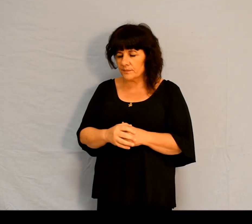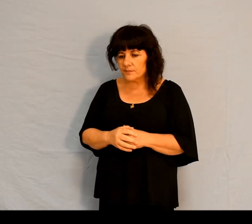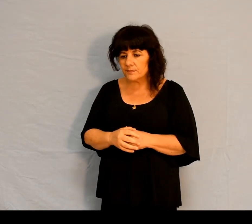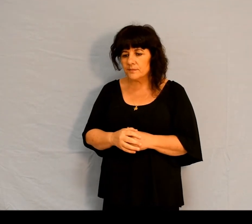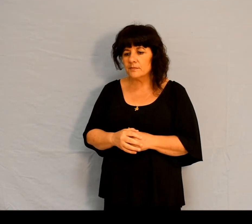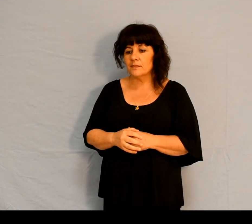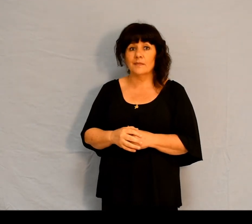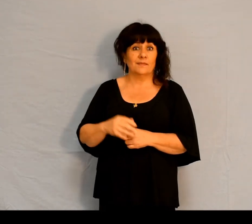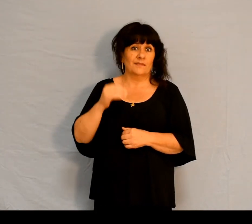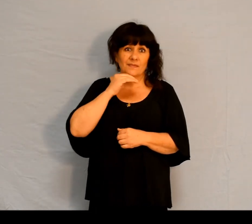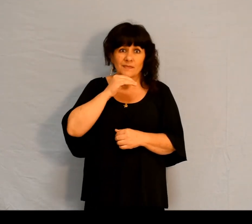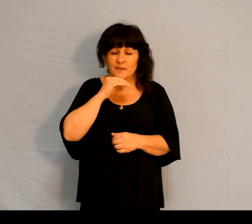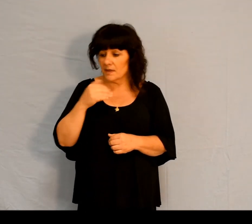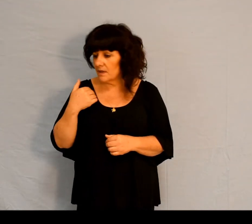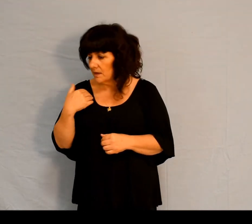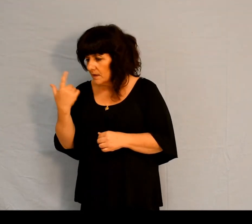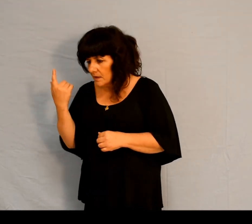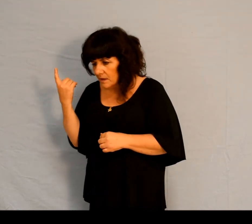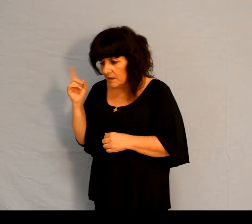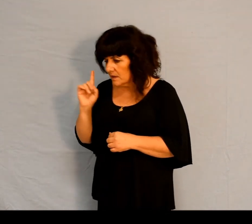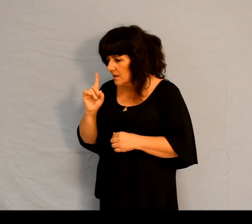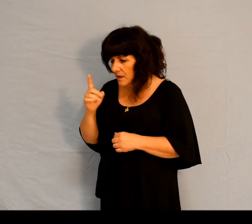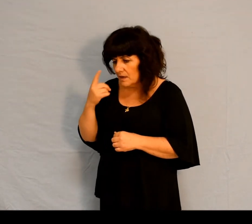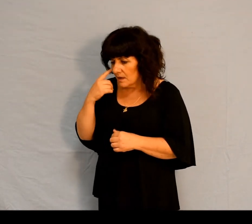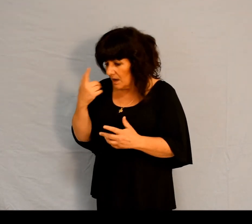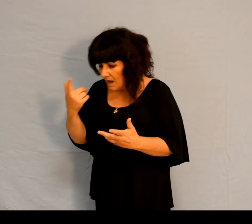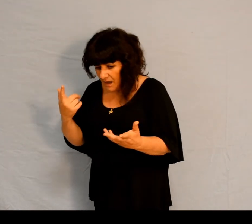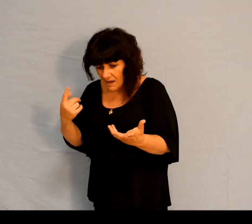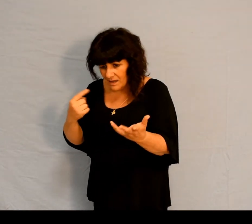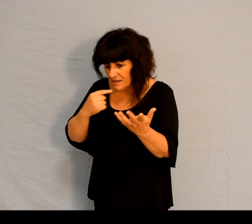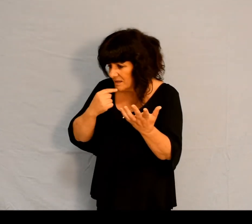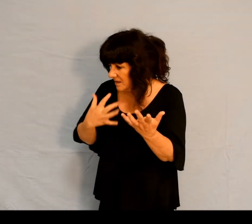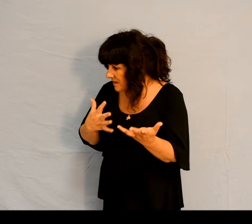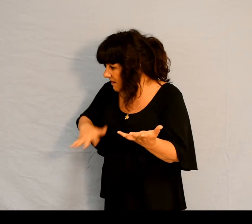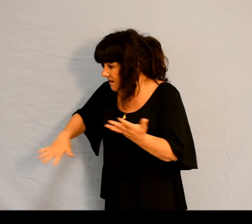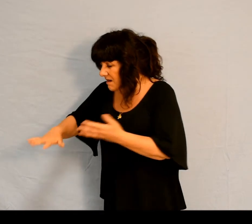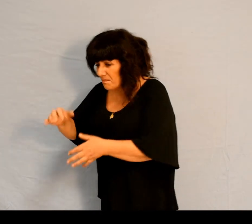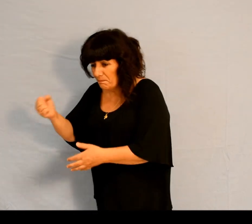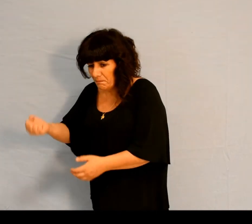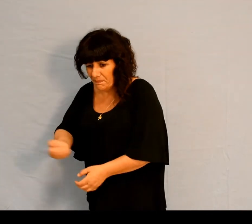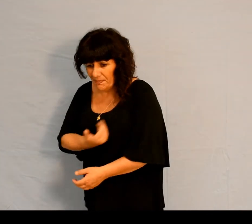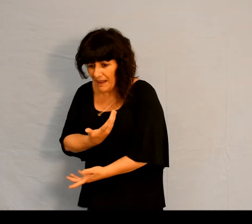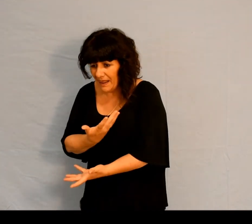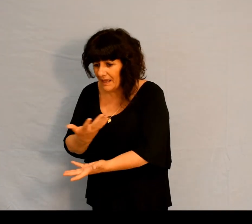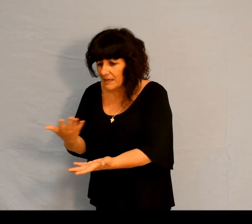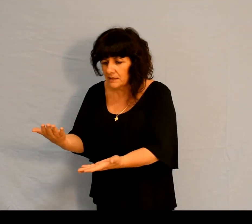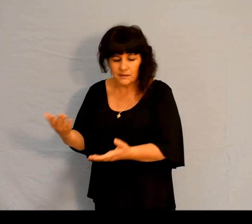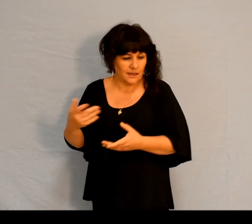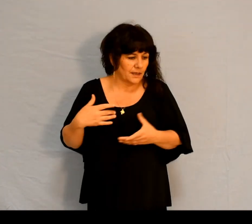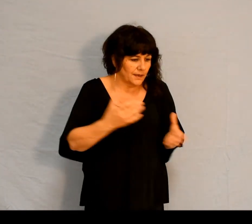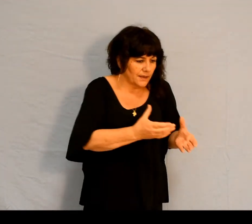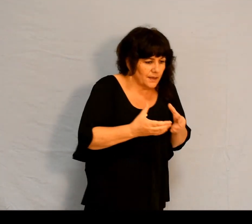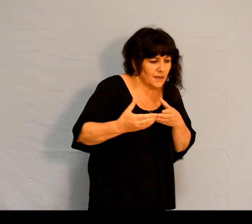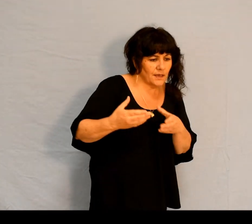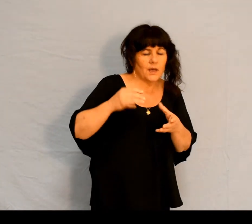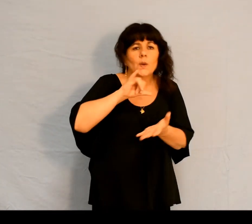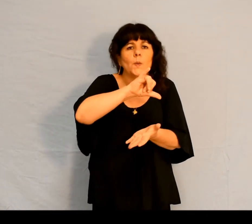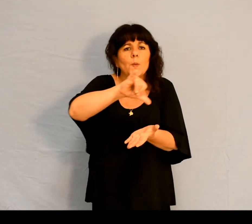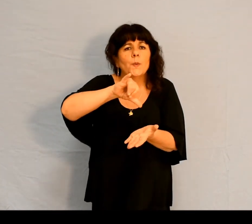Il s'approcha et pansa ses blessures en y versant de l'huile et du vin. Puis il